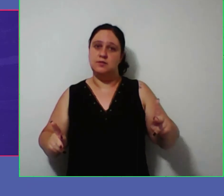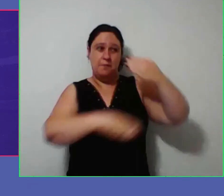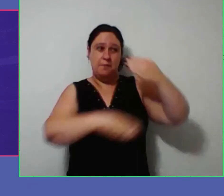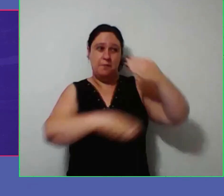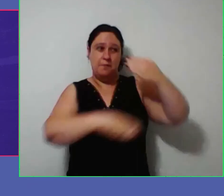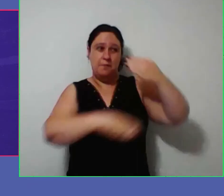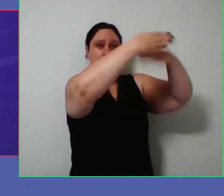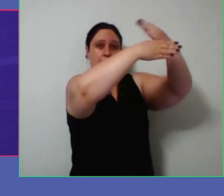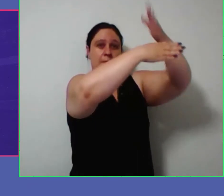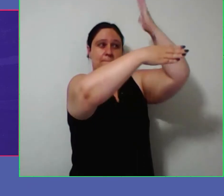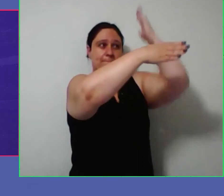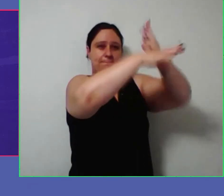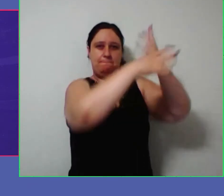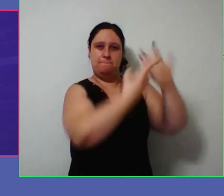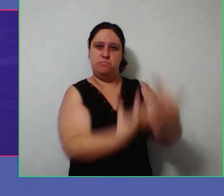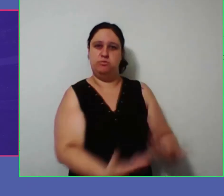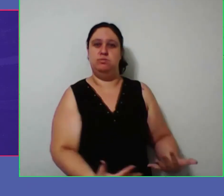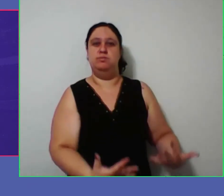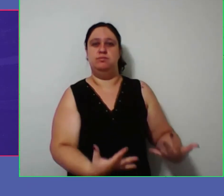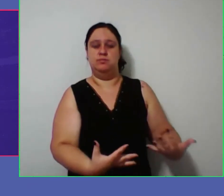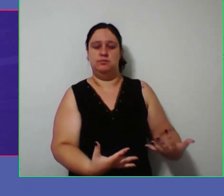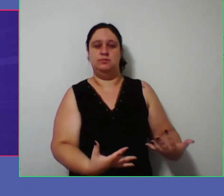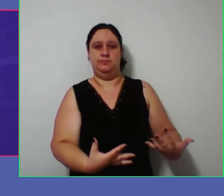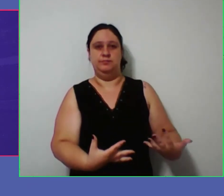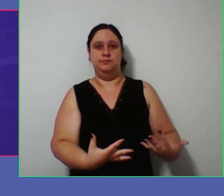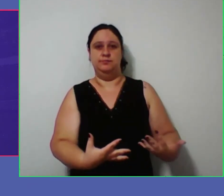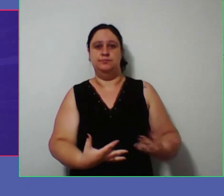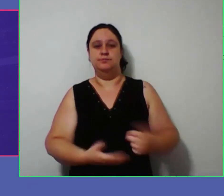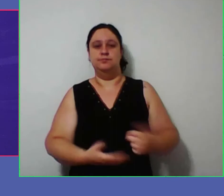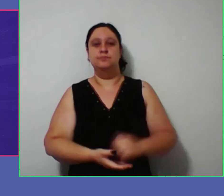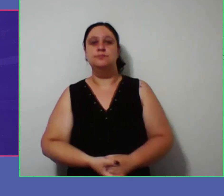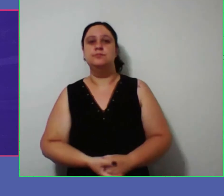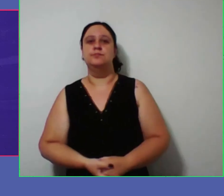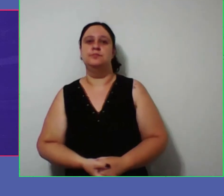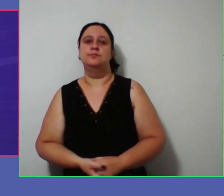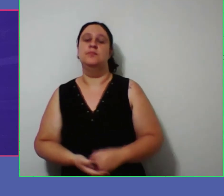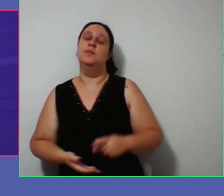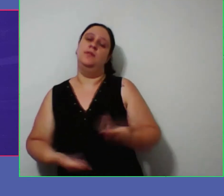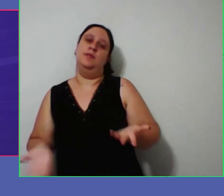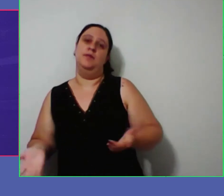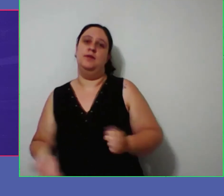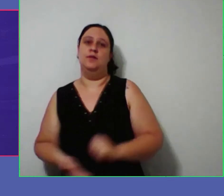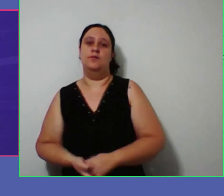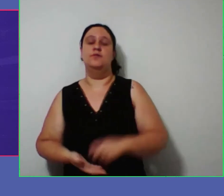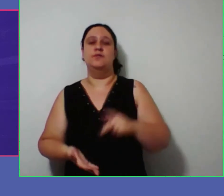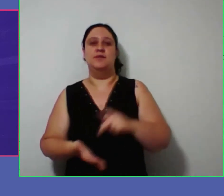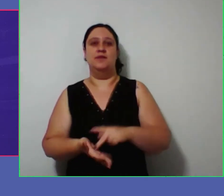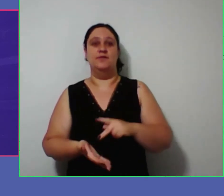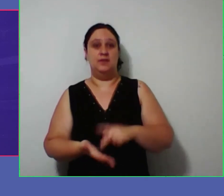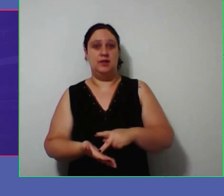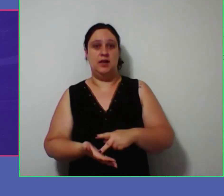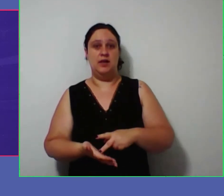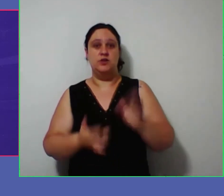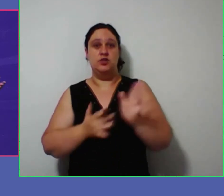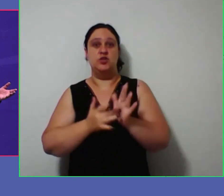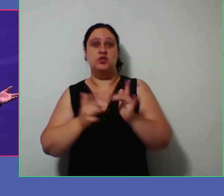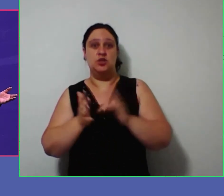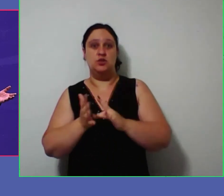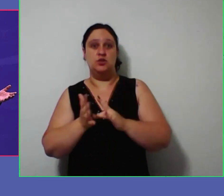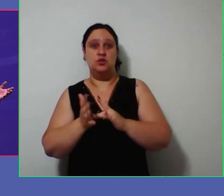inimizade entre esses dois povos. Na verdade, irmãos, Ele derrubou a parede de inimizade entre qualquer